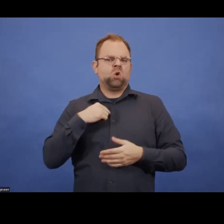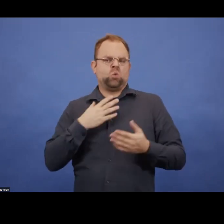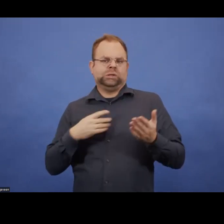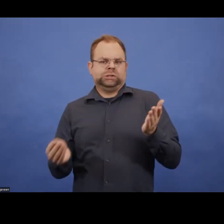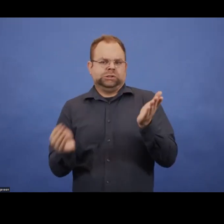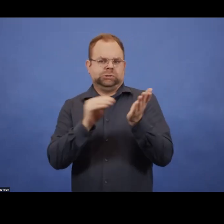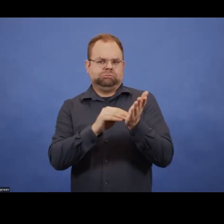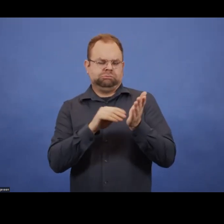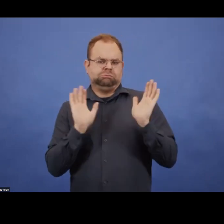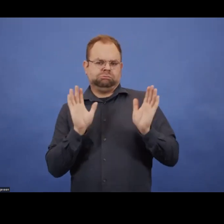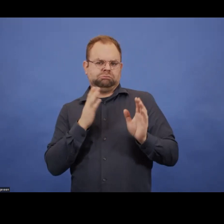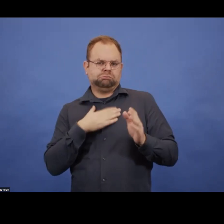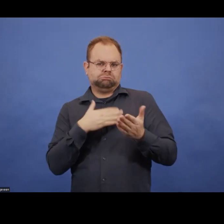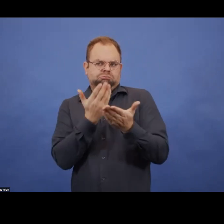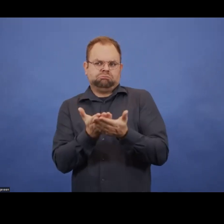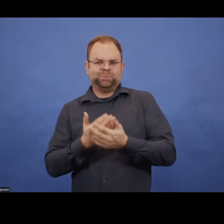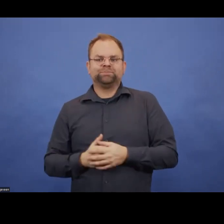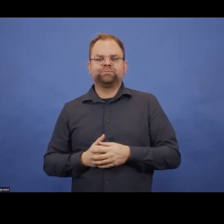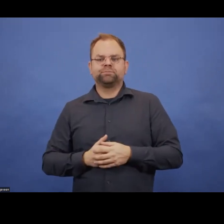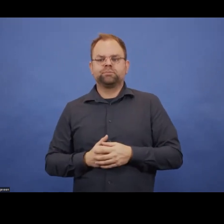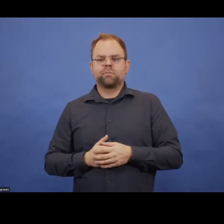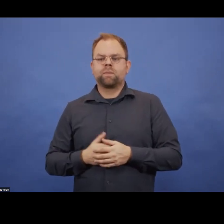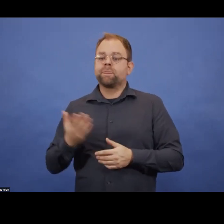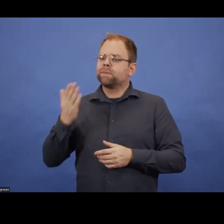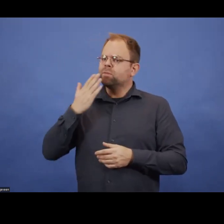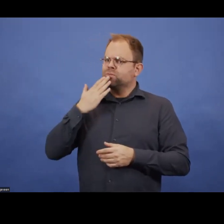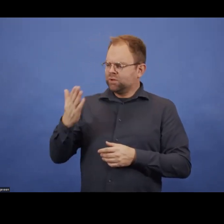Muchísimas gracias, Julius, por darnos estos